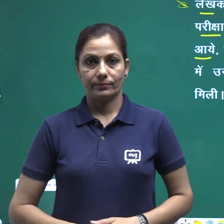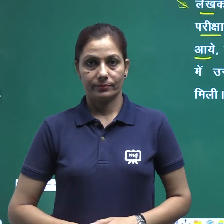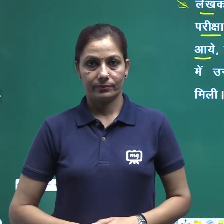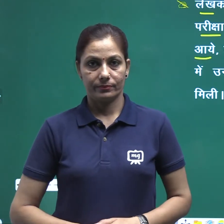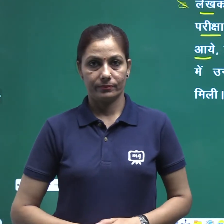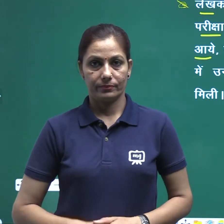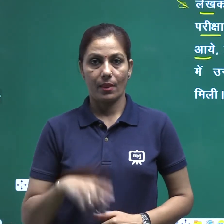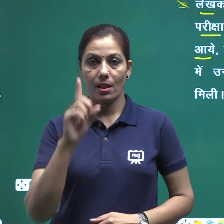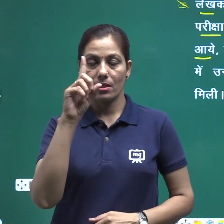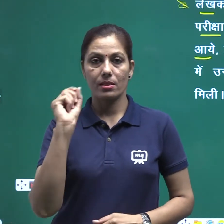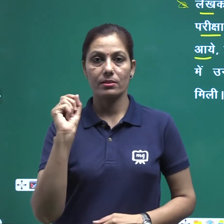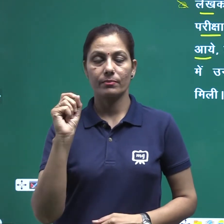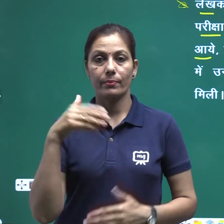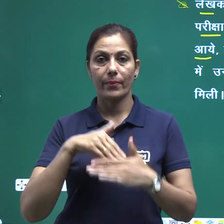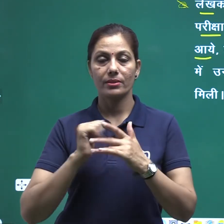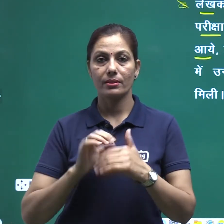10 में से